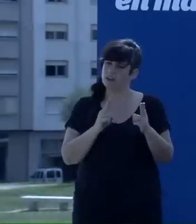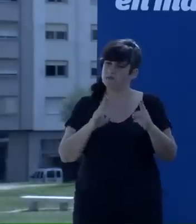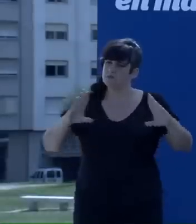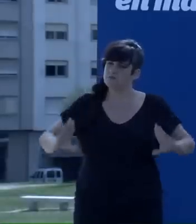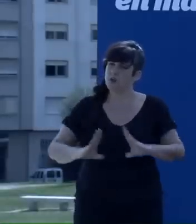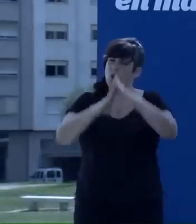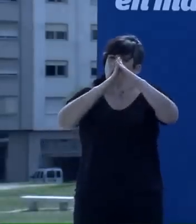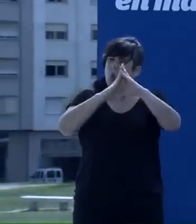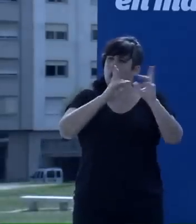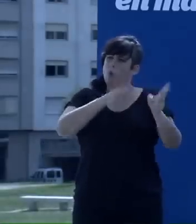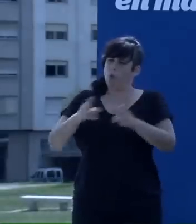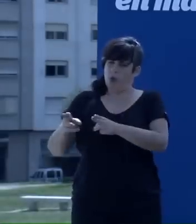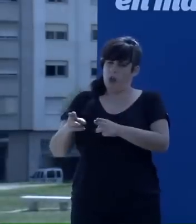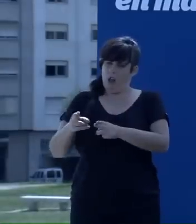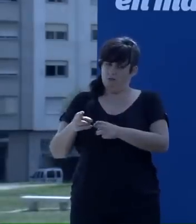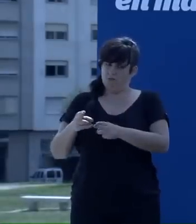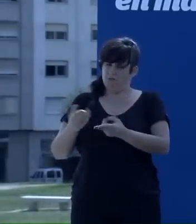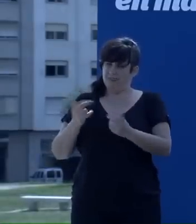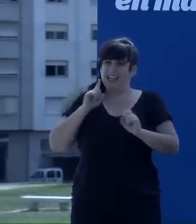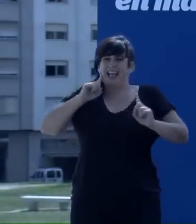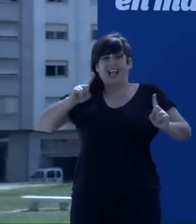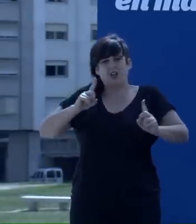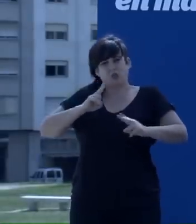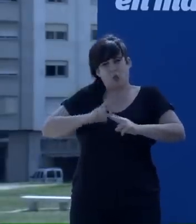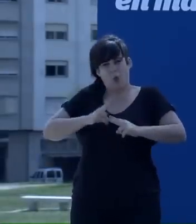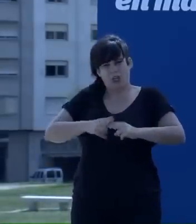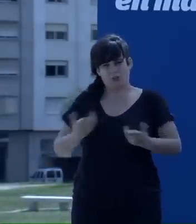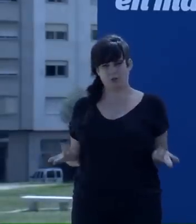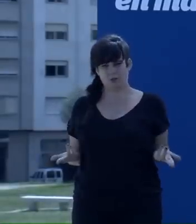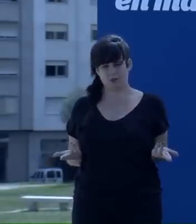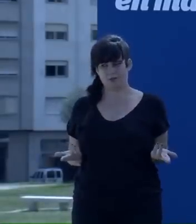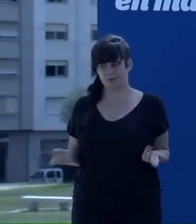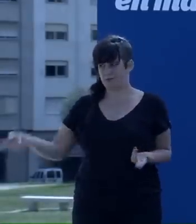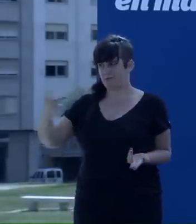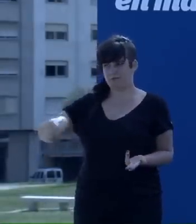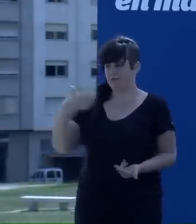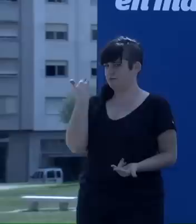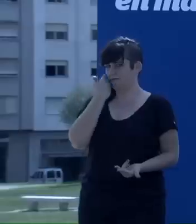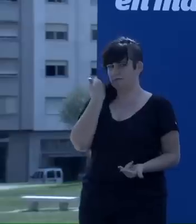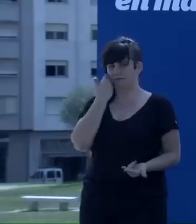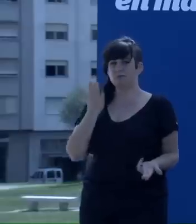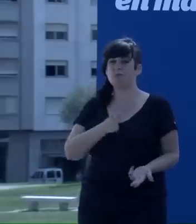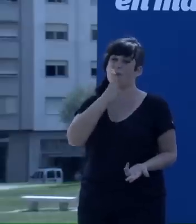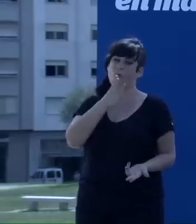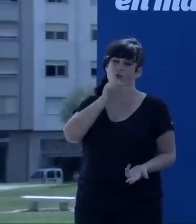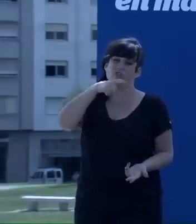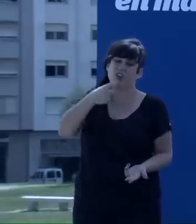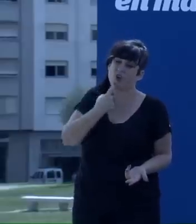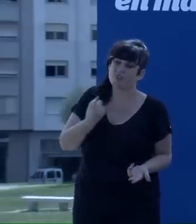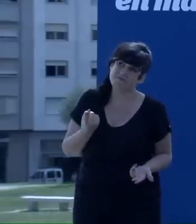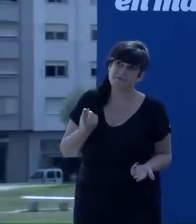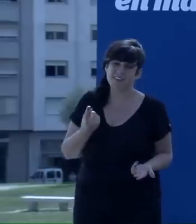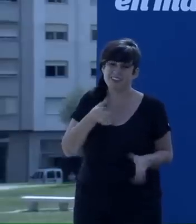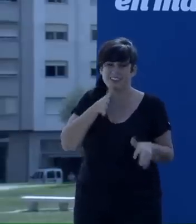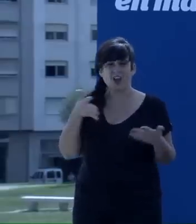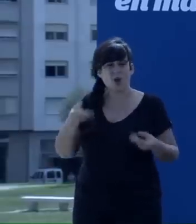polas vítimas agora do Porriño. E teñen a jeta impresionante de decir Feijóo que agora o que hai que facer é que